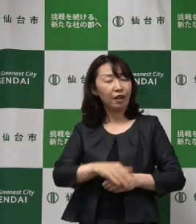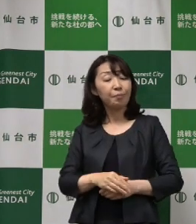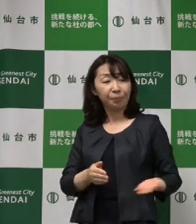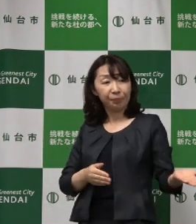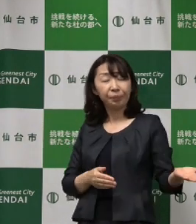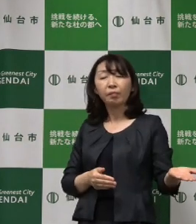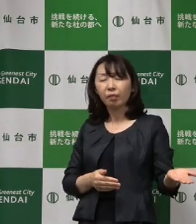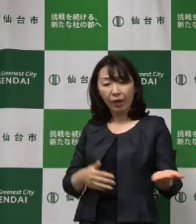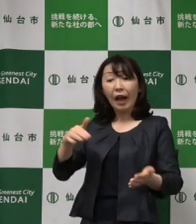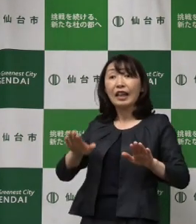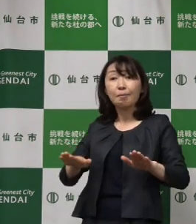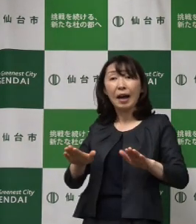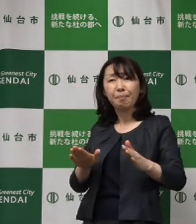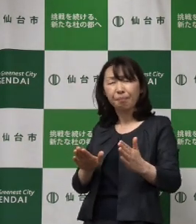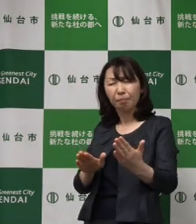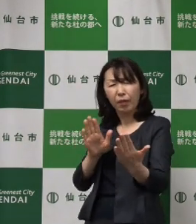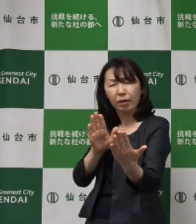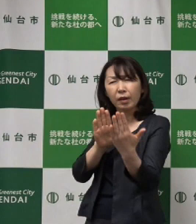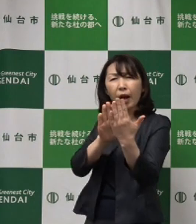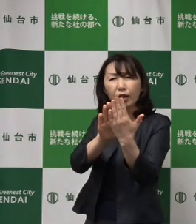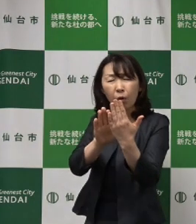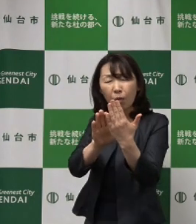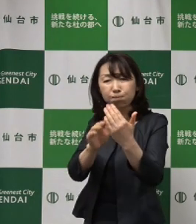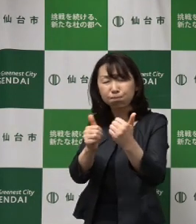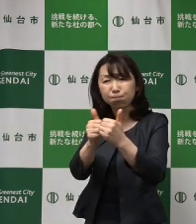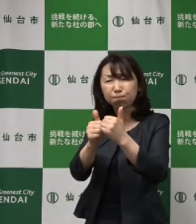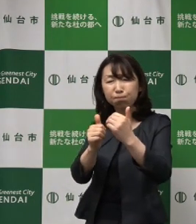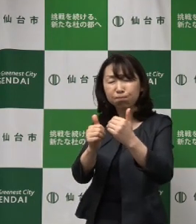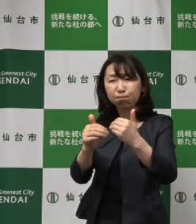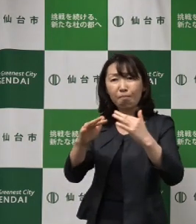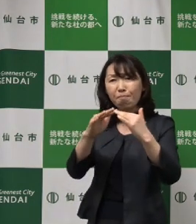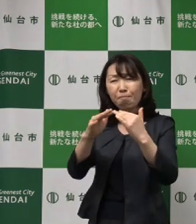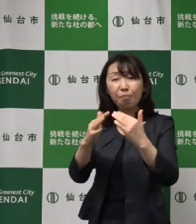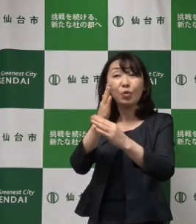で、それ以上のことは申し上げられないところです。